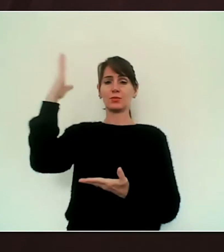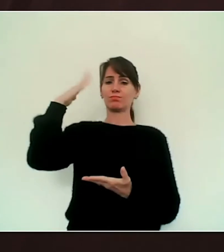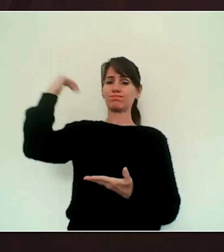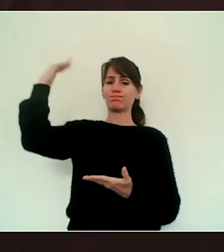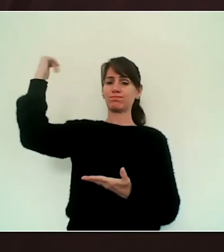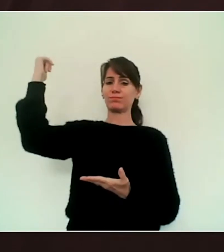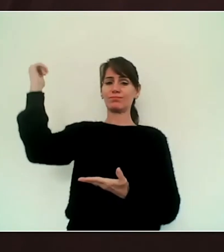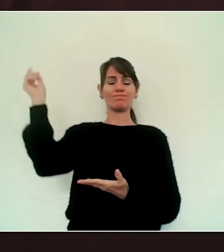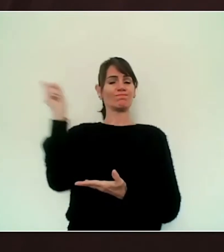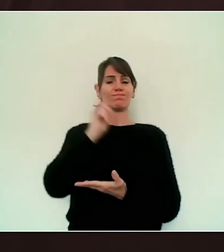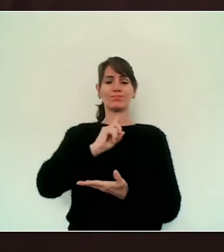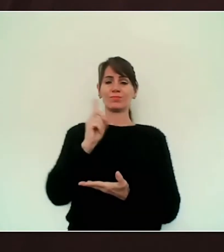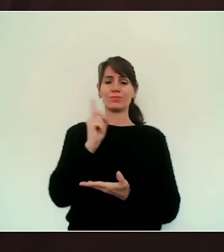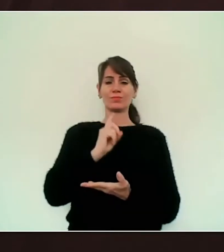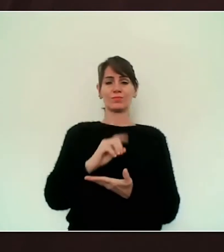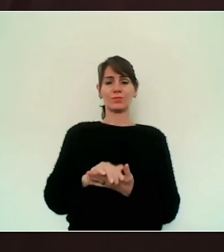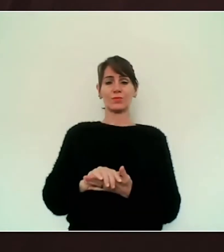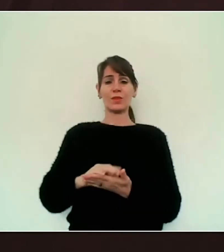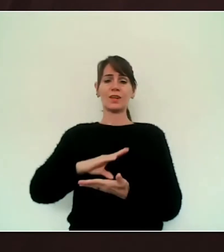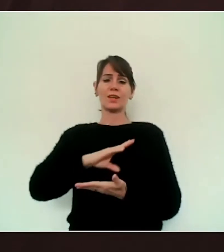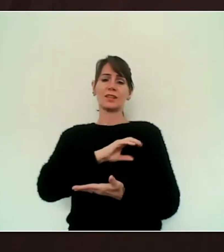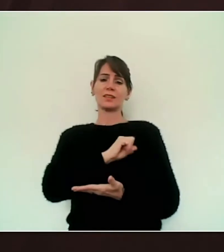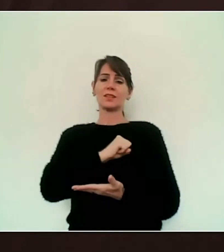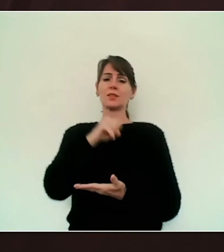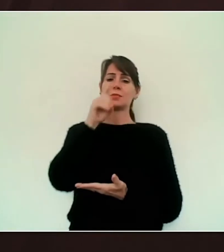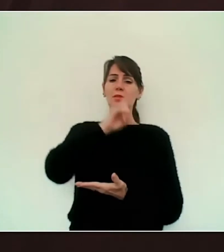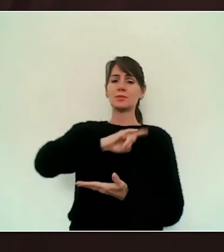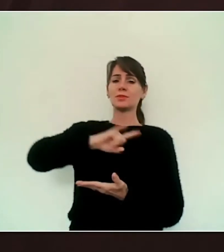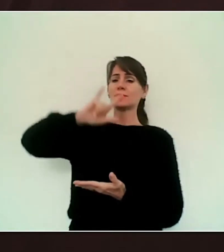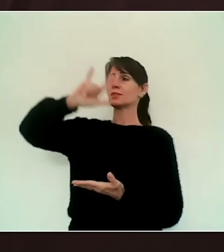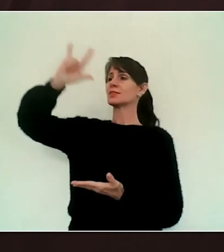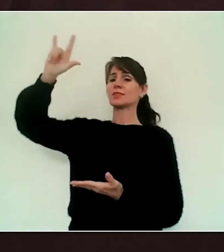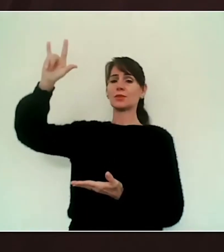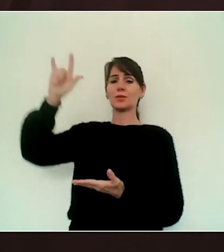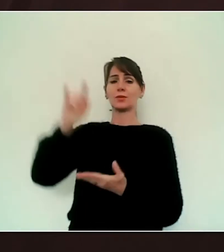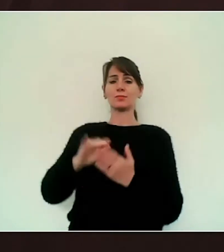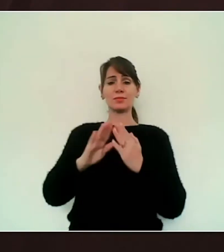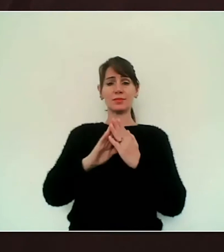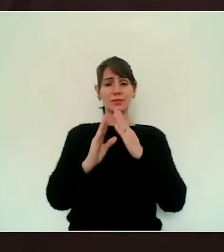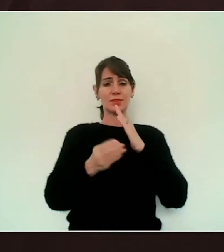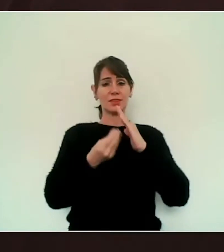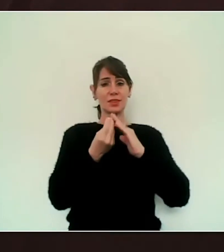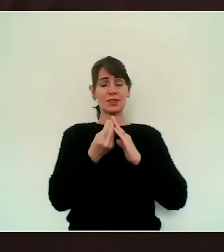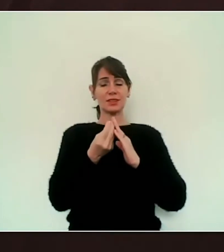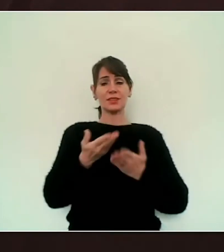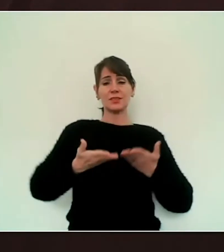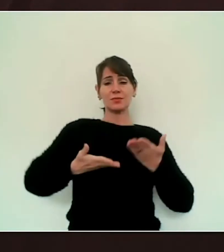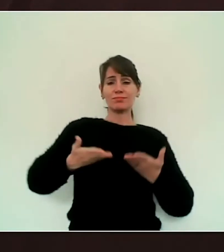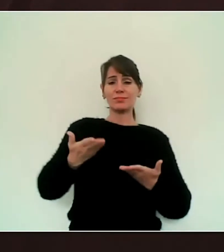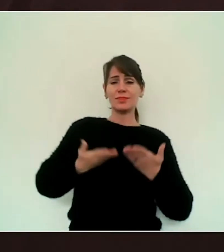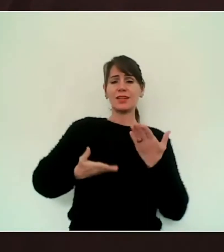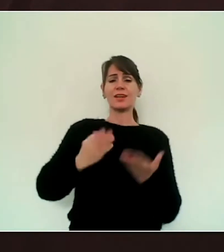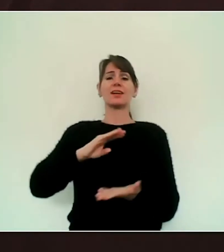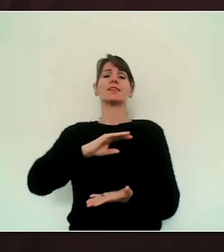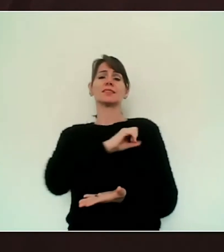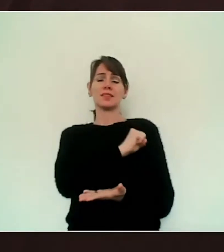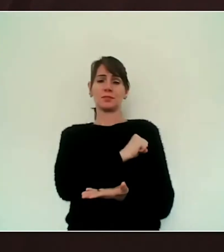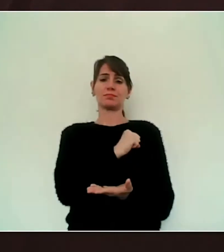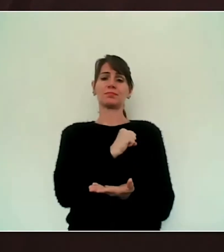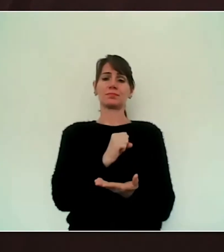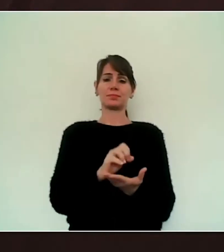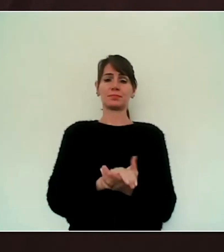amamos ao Senhor, servimos a igreja por amor. Senhor Jesus. Mateus